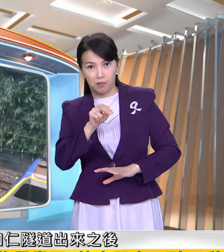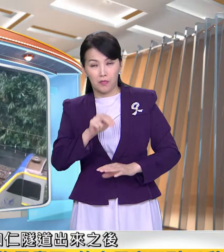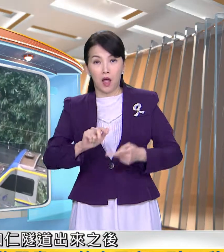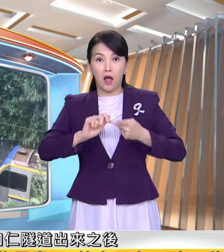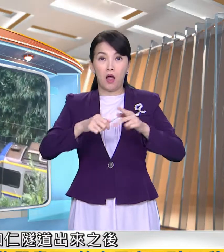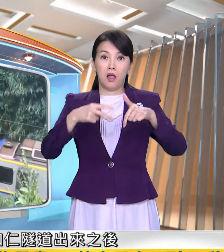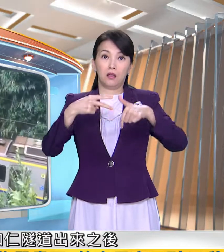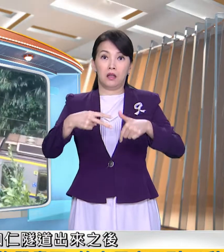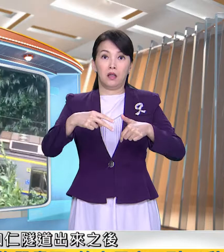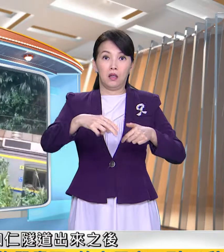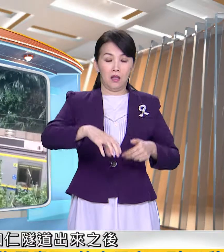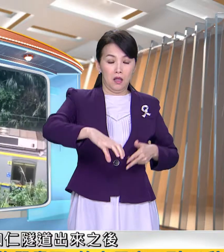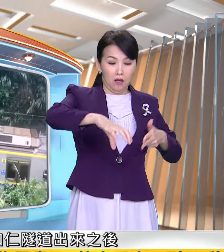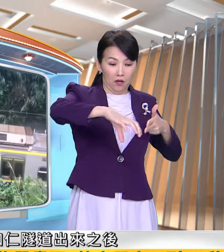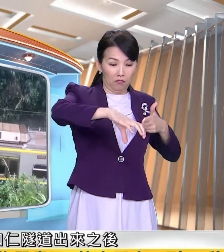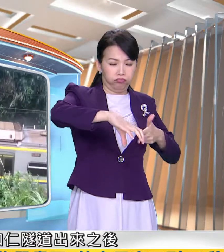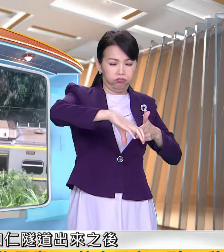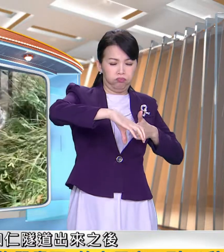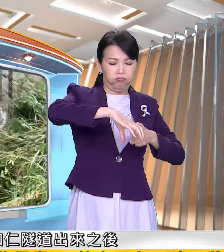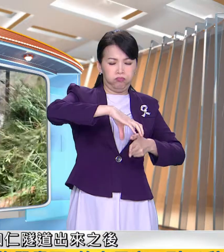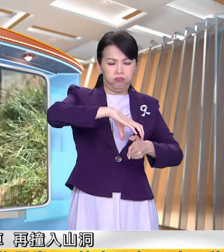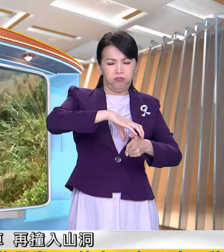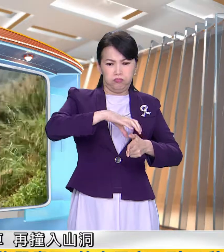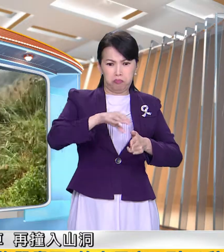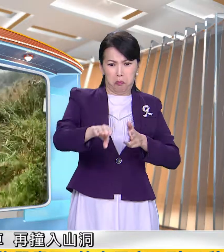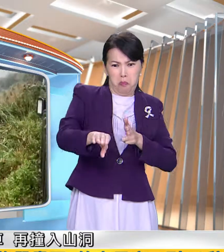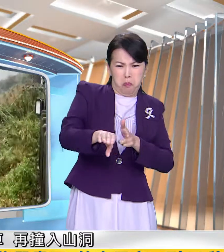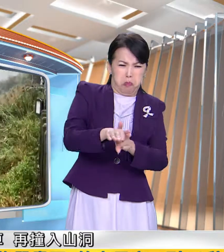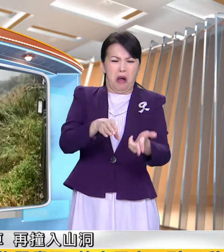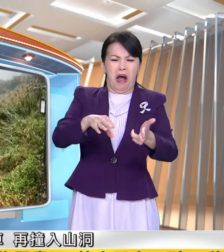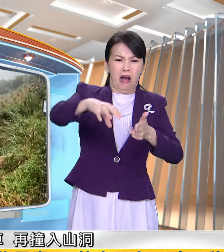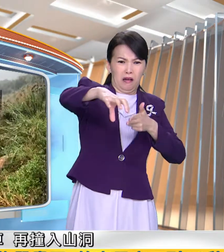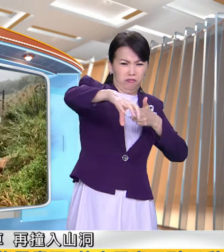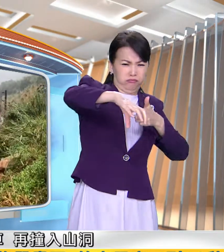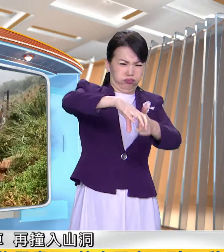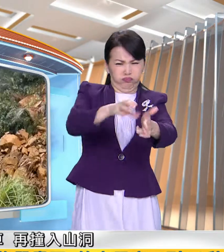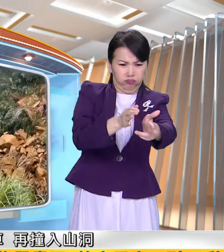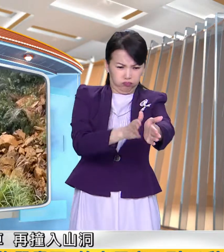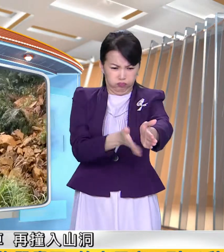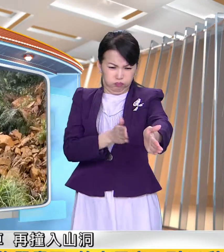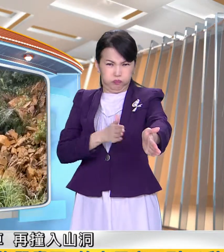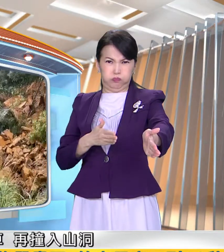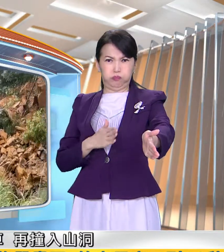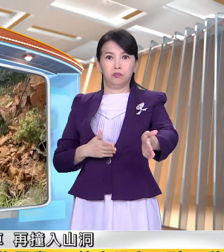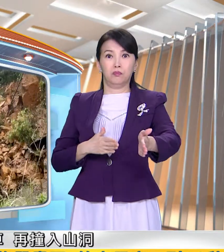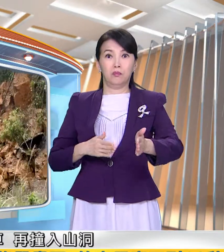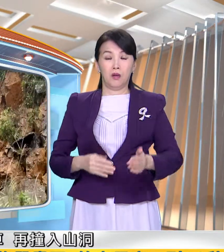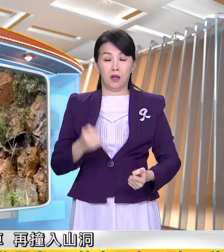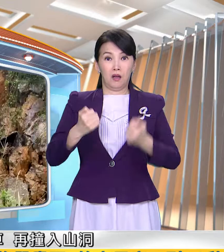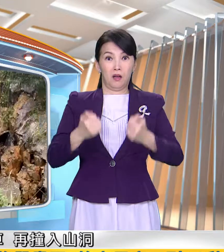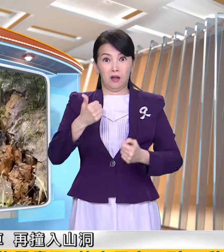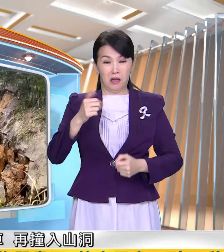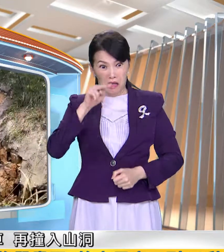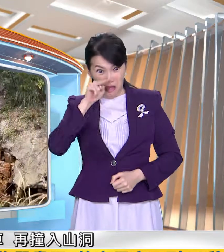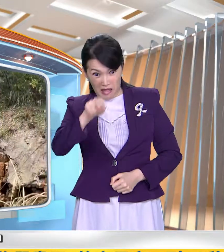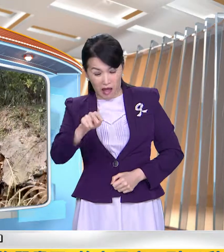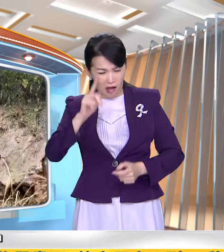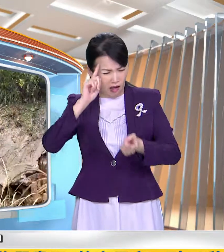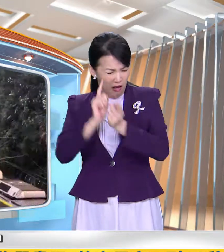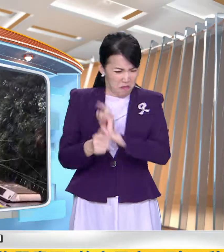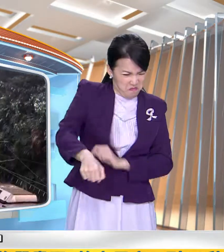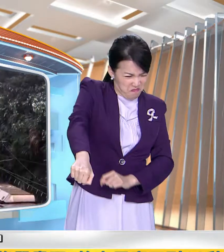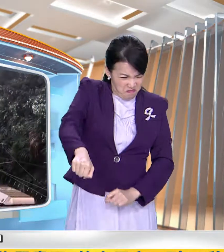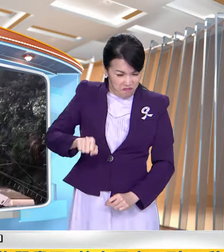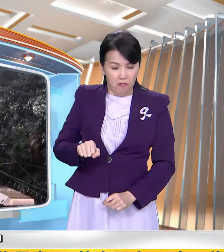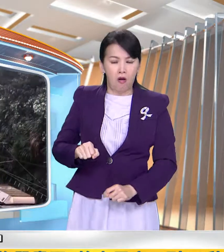列车从河人隧道出来之后，是先撞到了工程车，再撞入山洞。